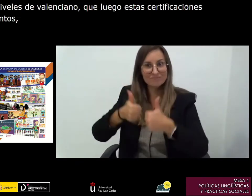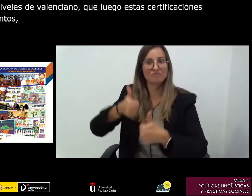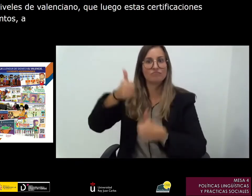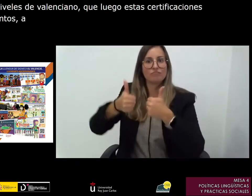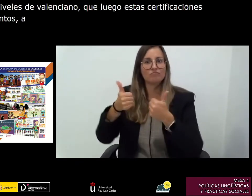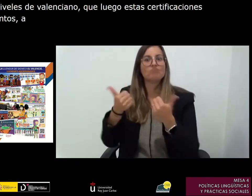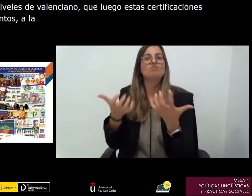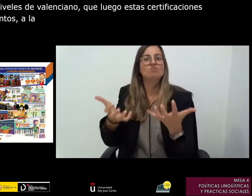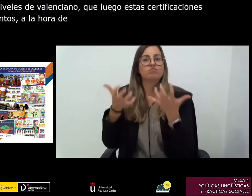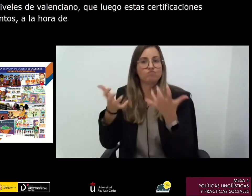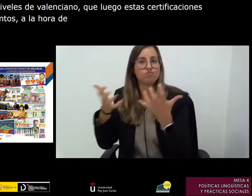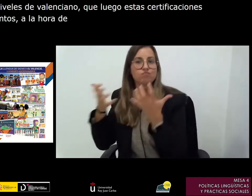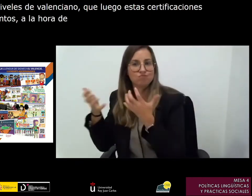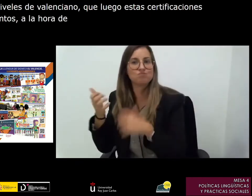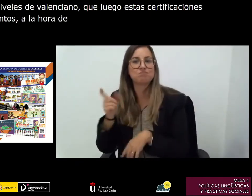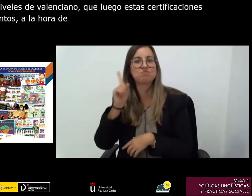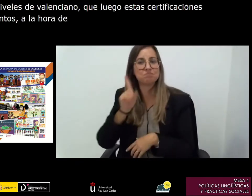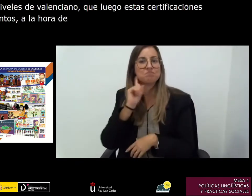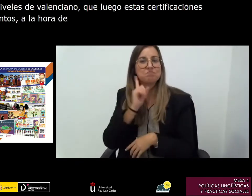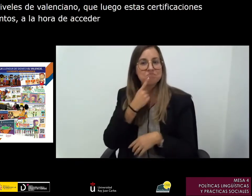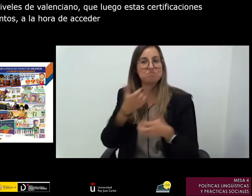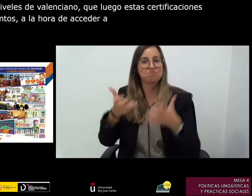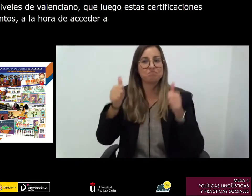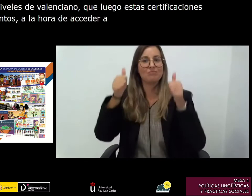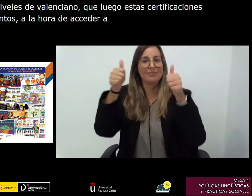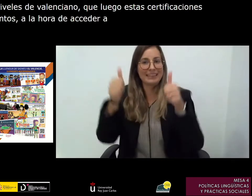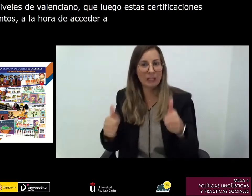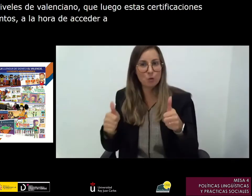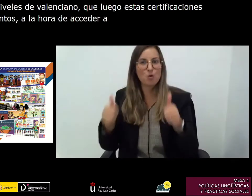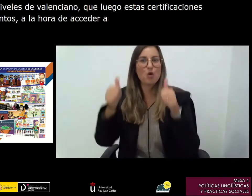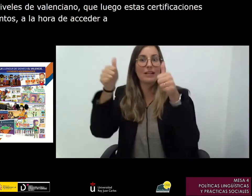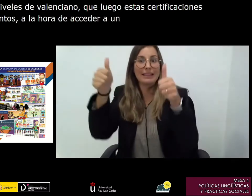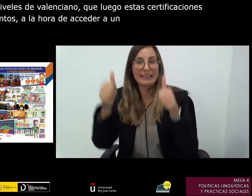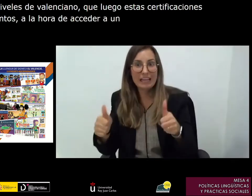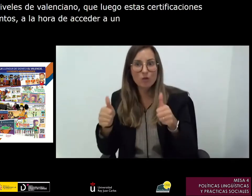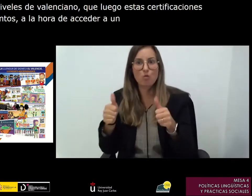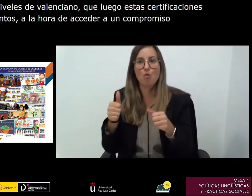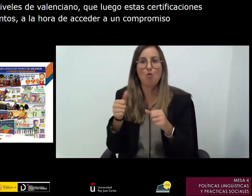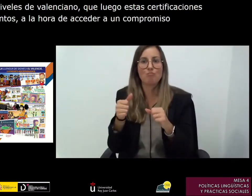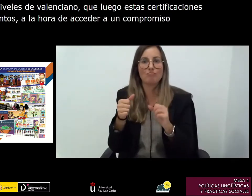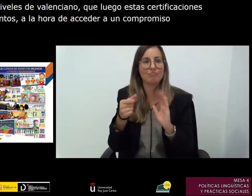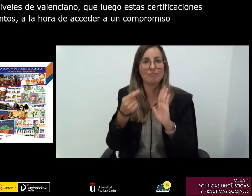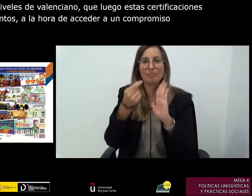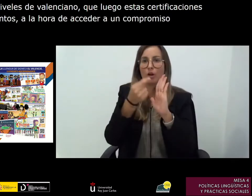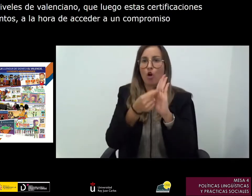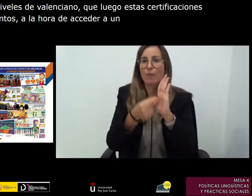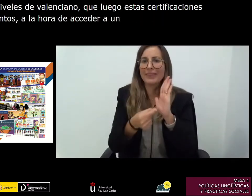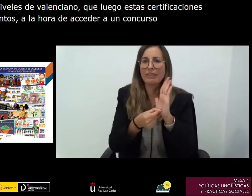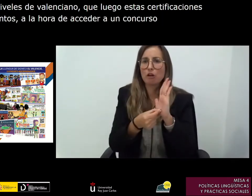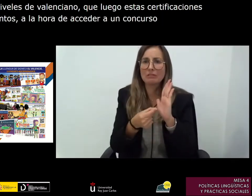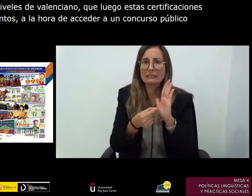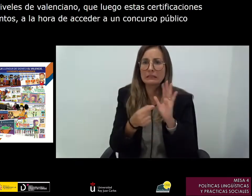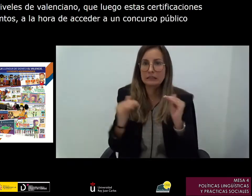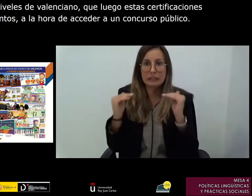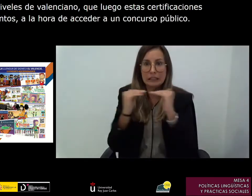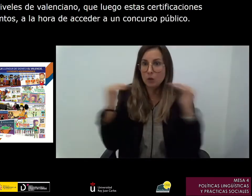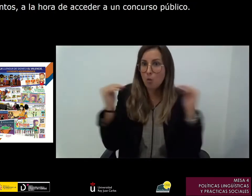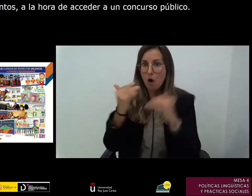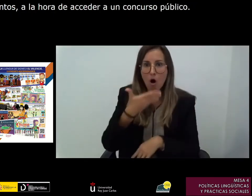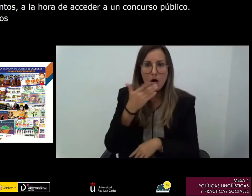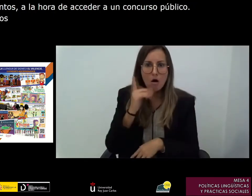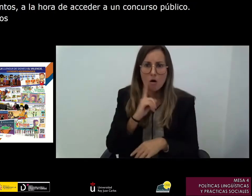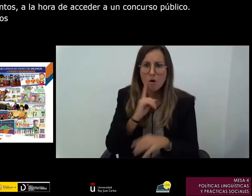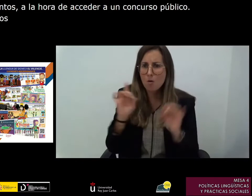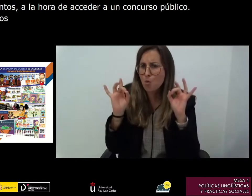acceder a una oposición, a un concurso público. Estos beneficios pensamos que las personas sordas también tenían derecho a